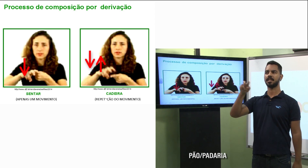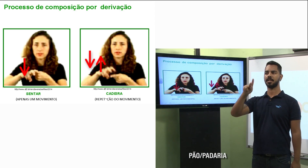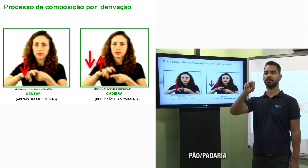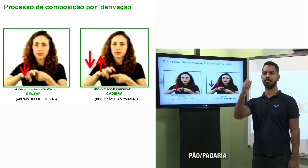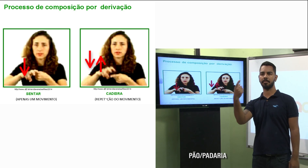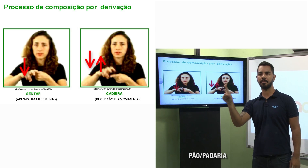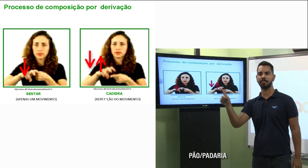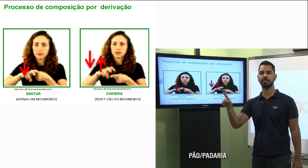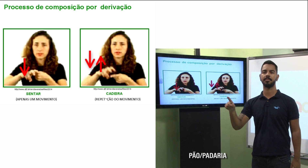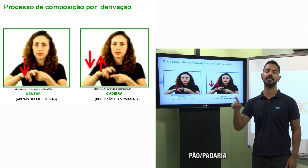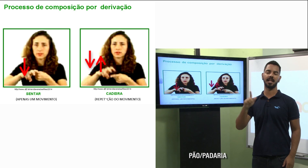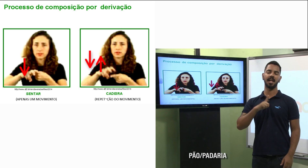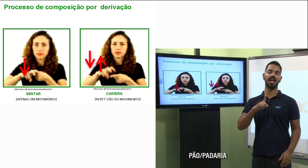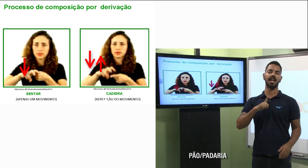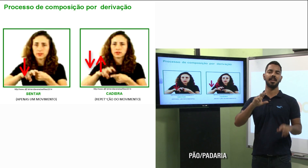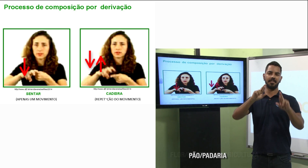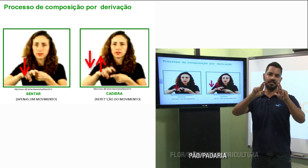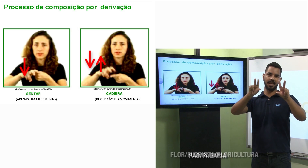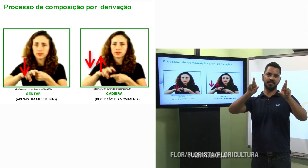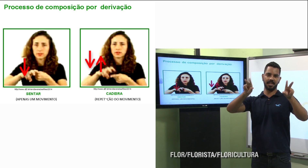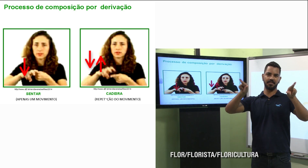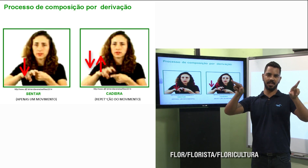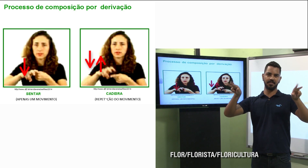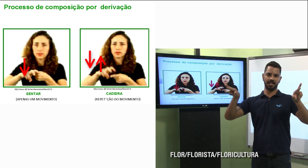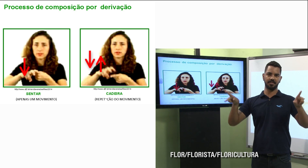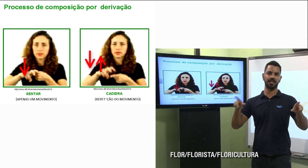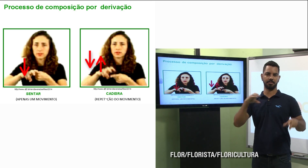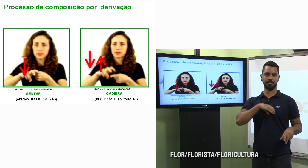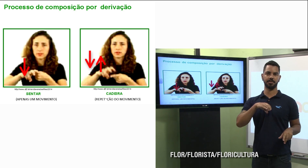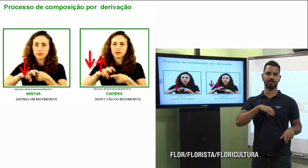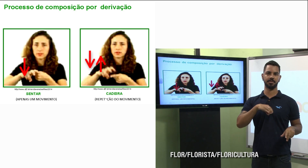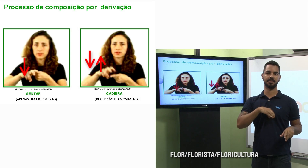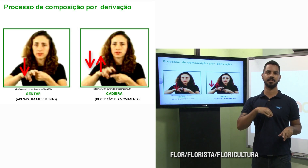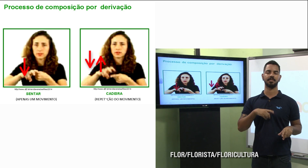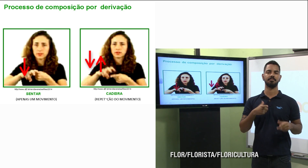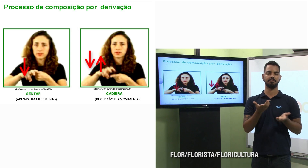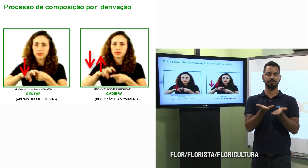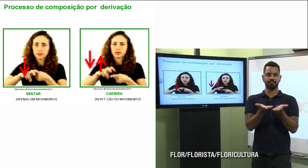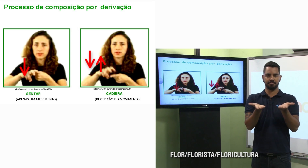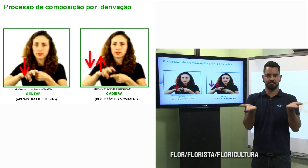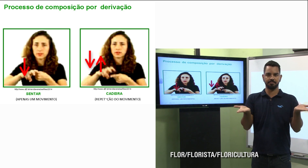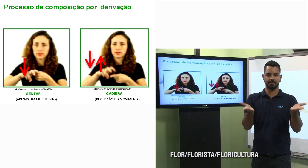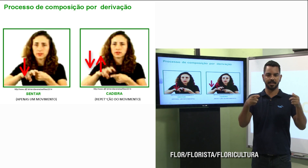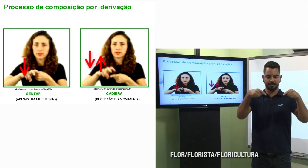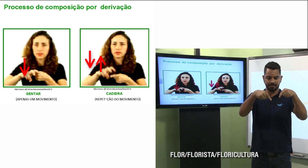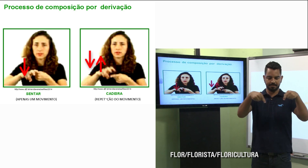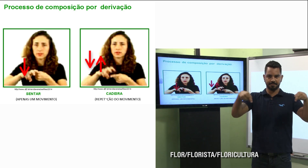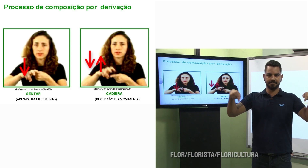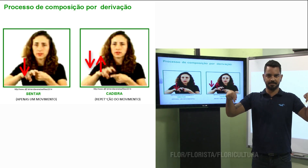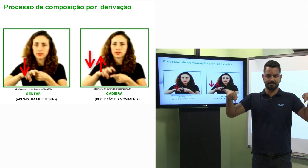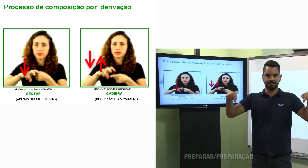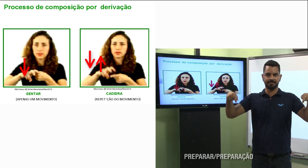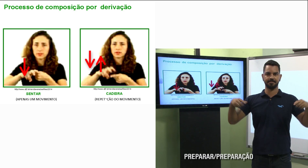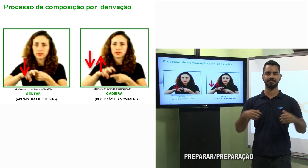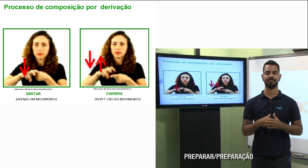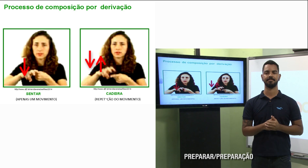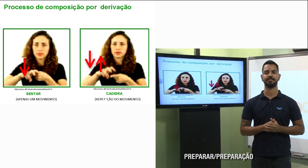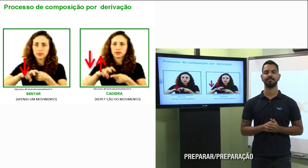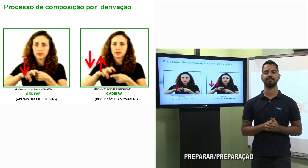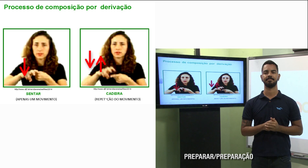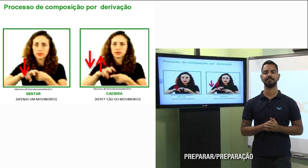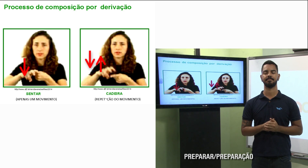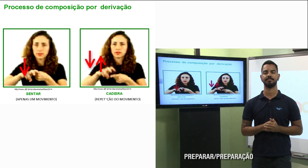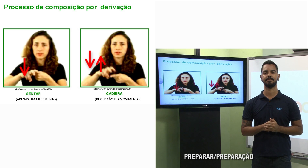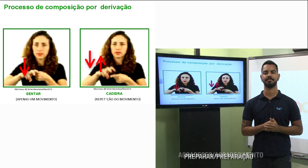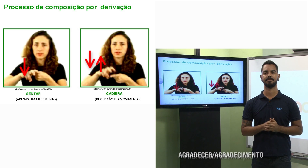flor, florista, floricultura e algumas outras palavras. Algumas palavras derivam de verbos, como preparar, preparação,